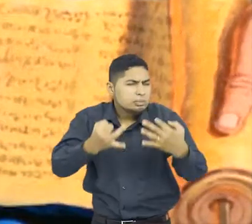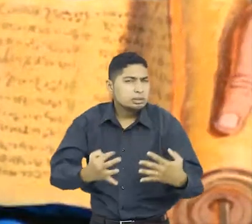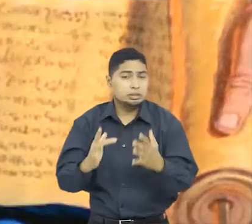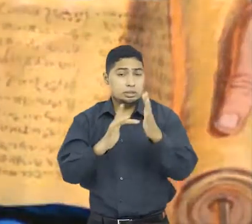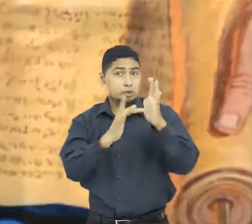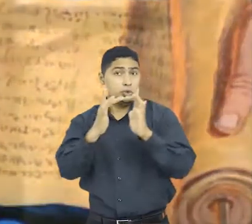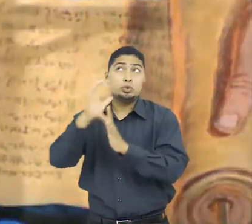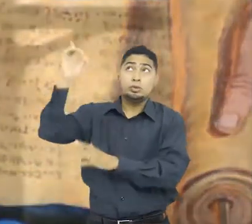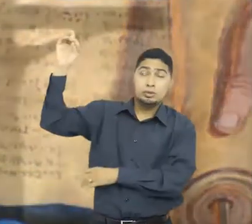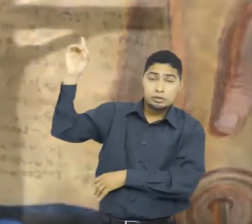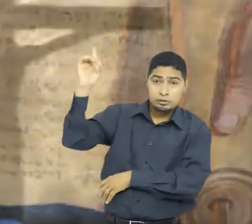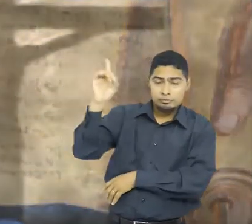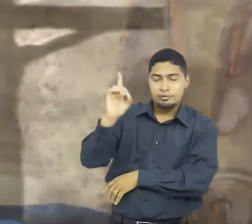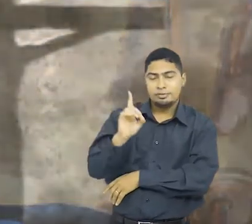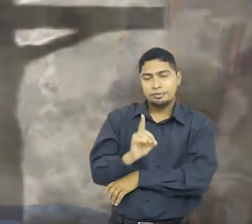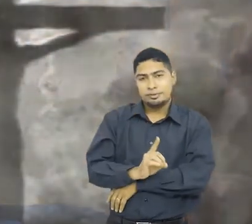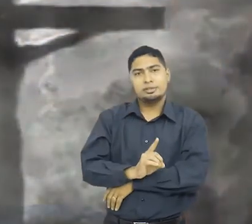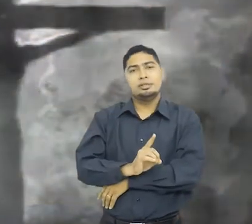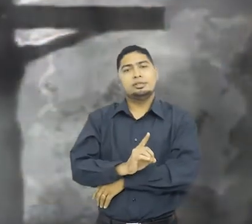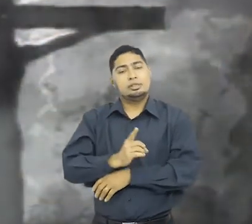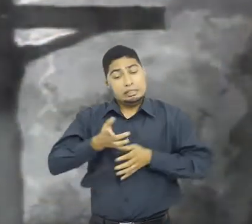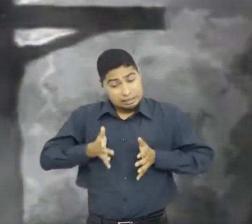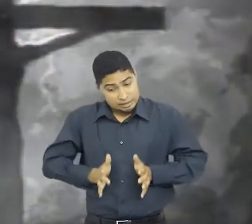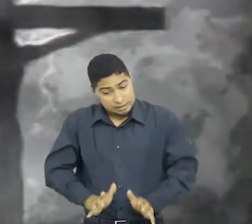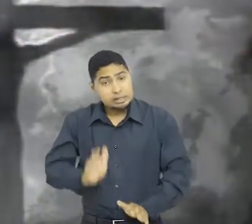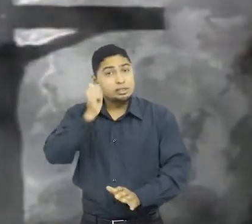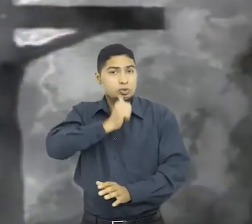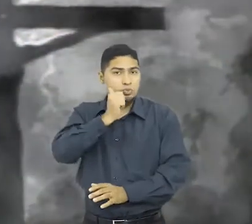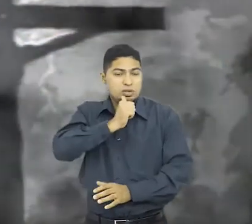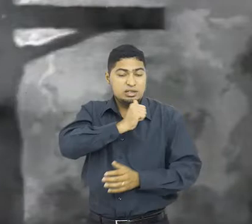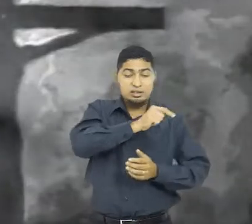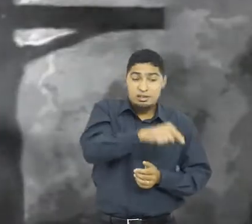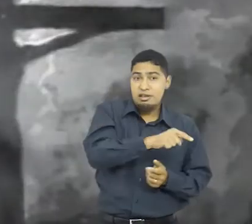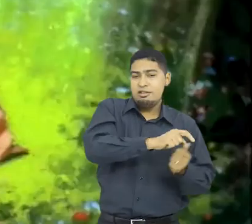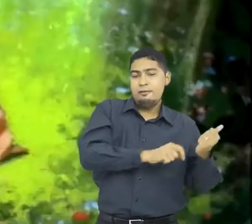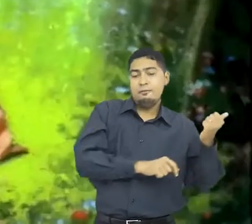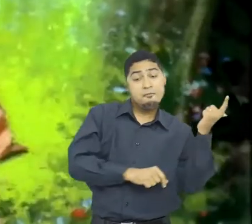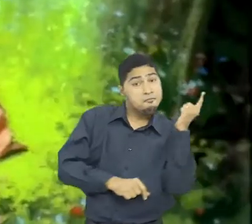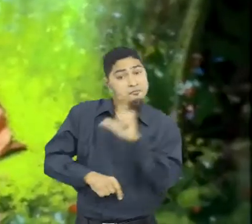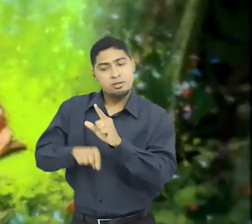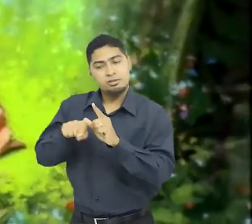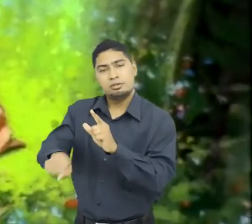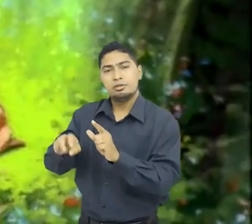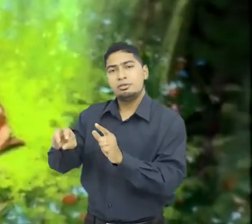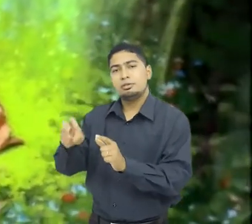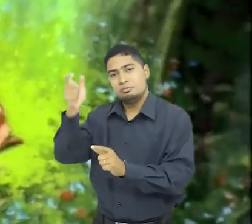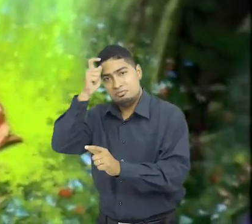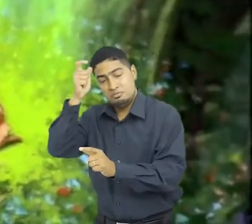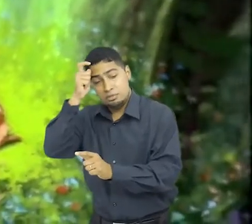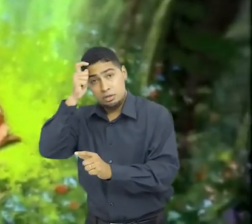Salvador, nascido de mulher, para derrotar o diabo. Deus disse a Eva: